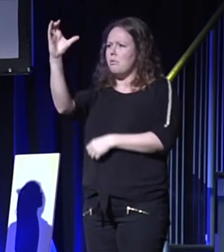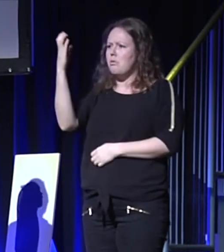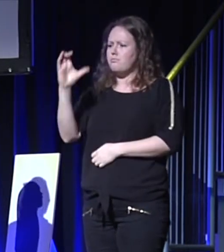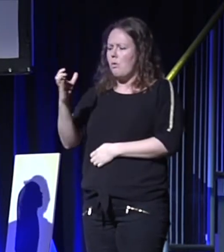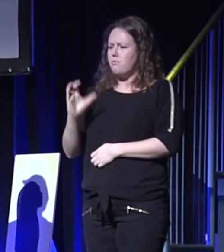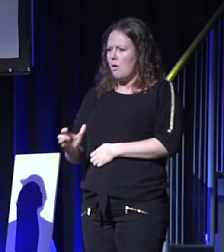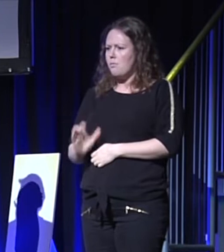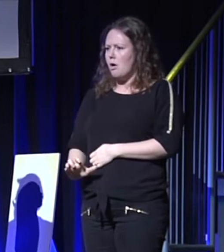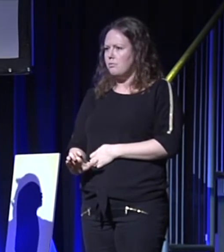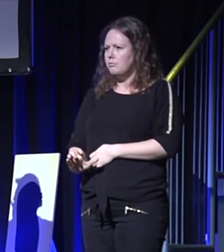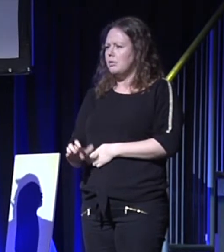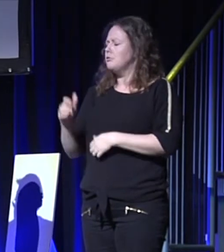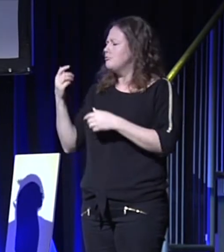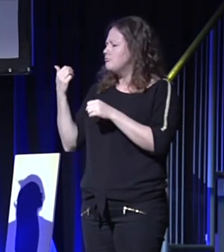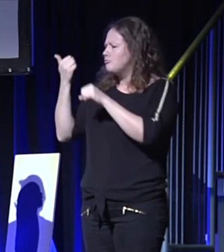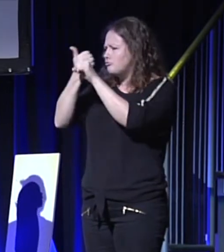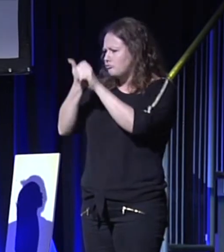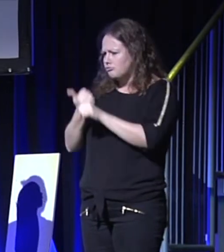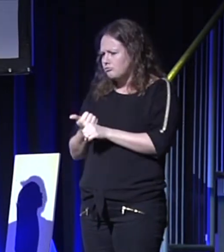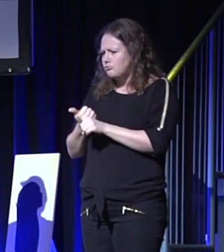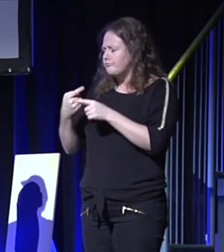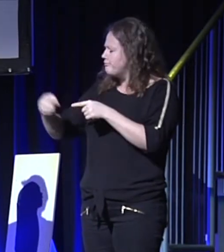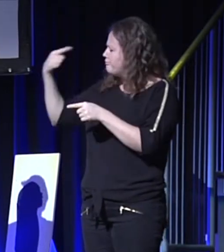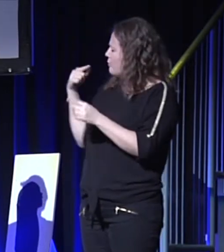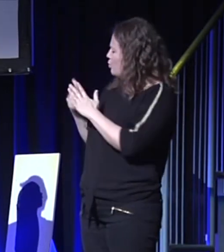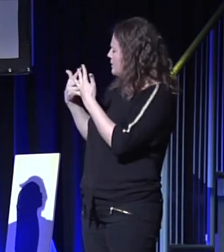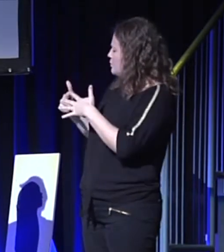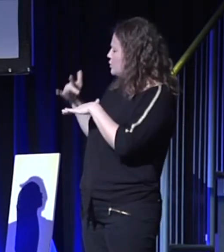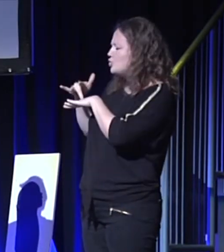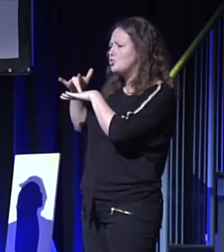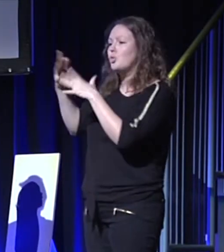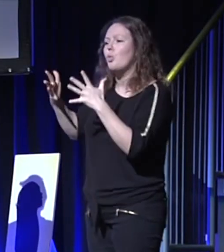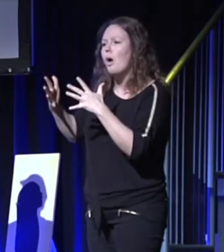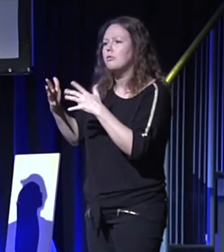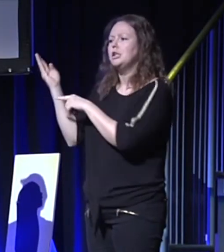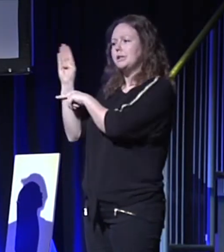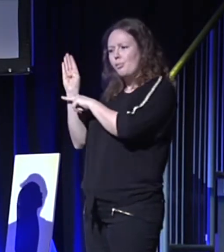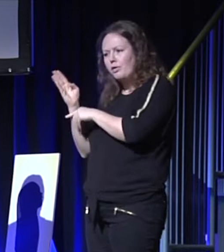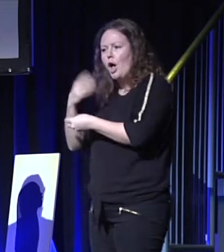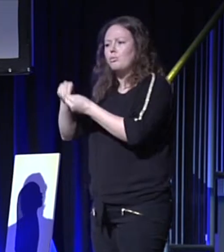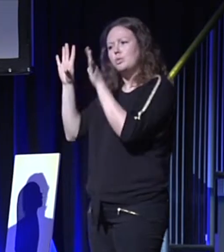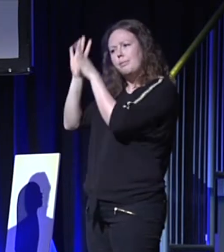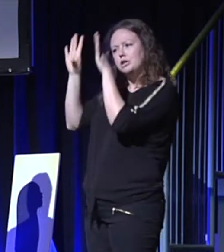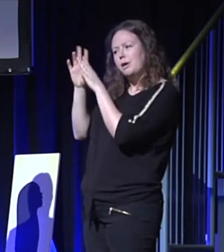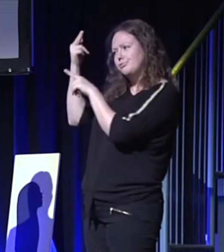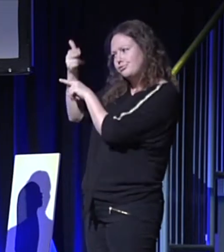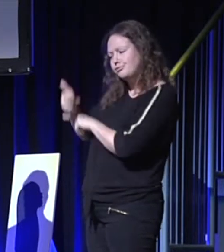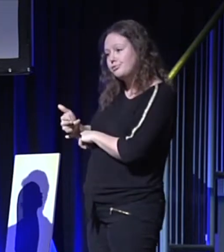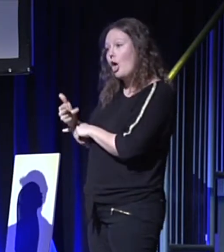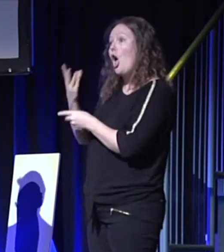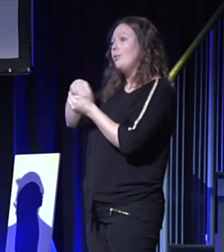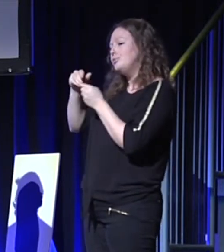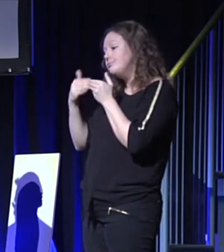qui ont été menées sur cette thématique durant l'année 2018, des témoignages de Sébastianais et quelques focus sur les actions à venir